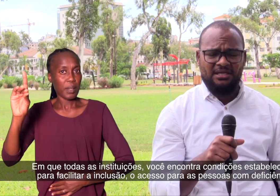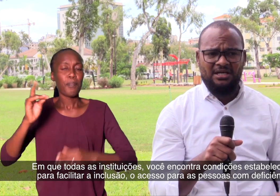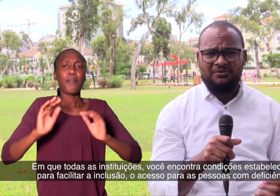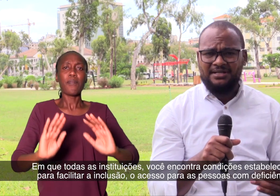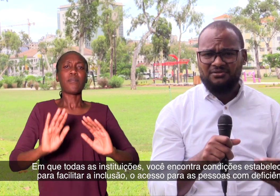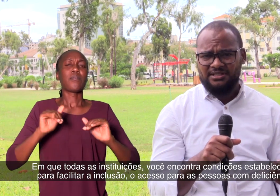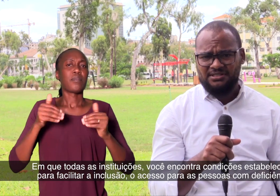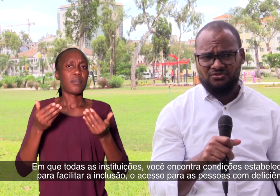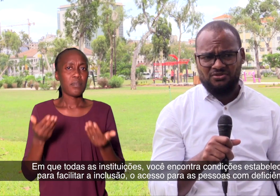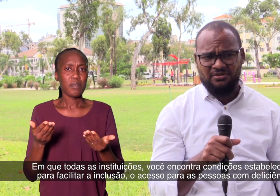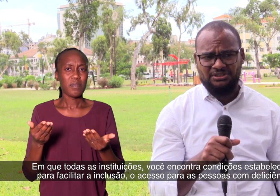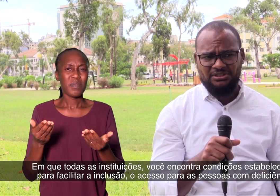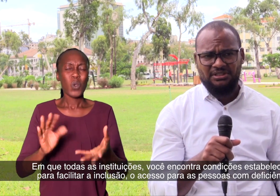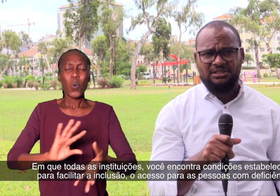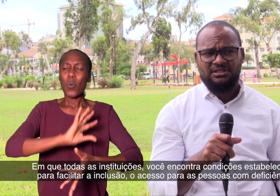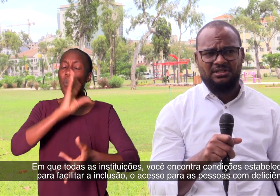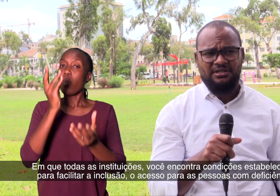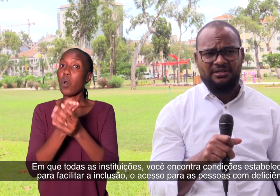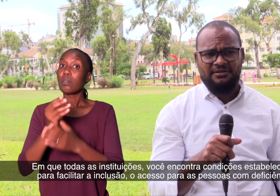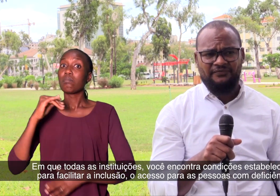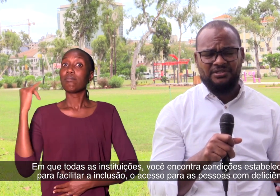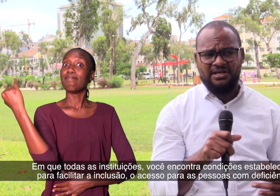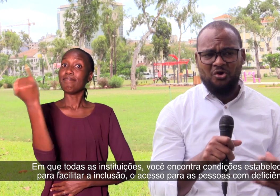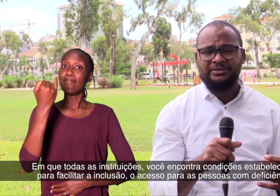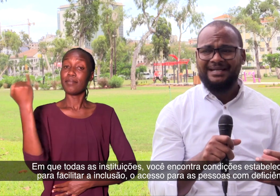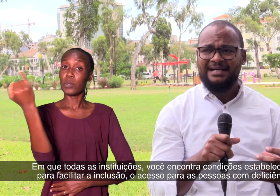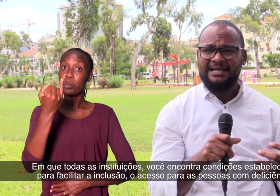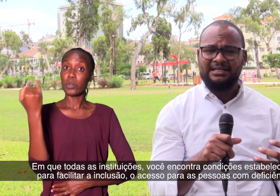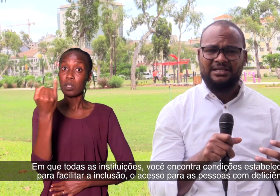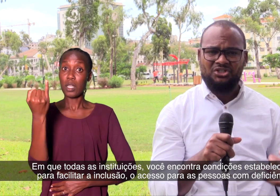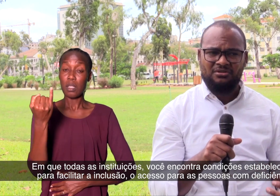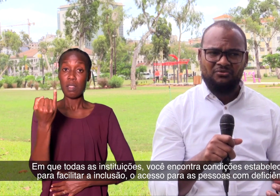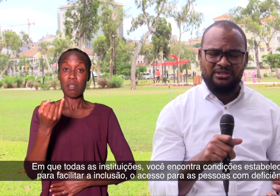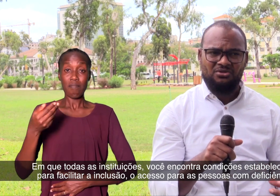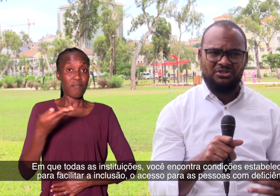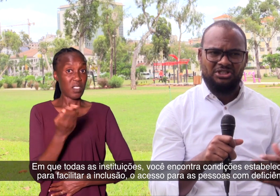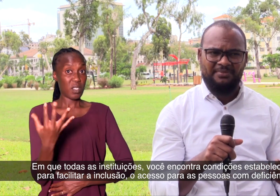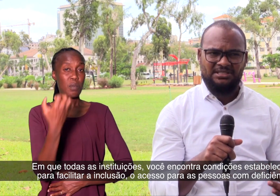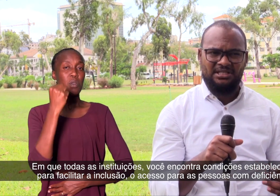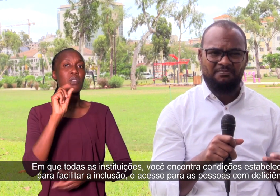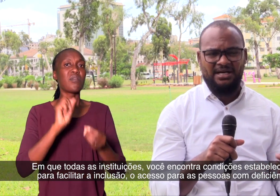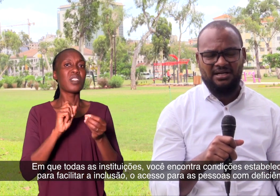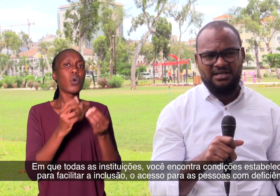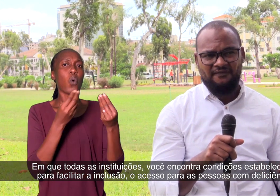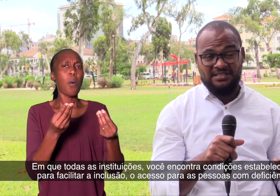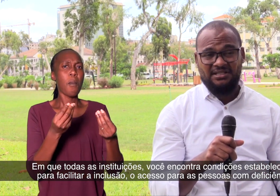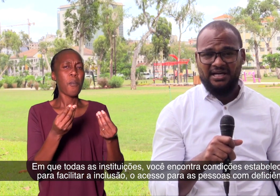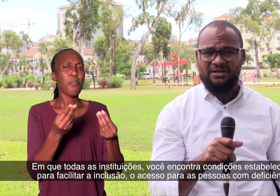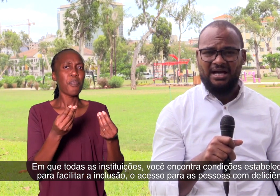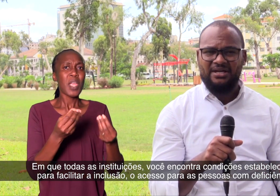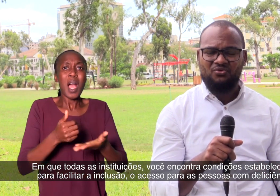E em quase todas as instituições, você encontra condições estabelecidas para